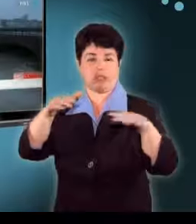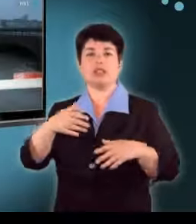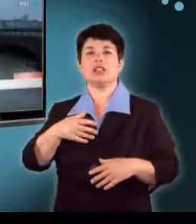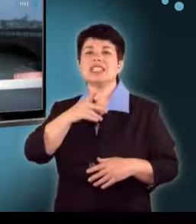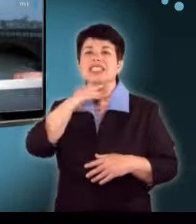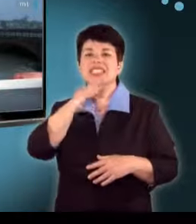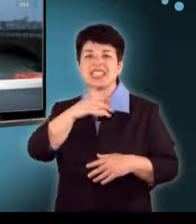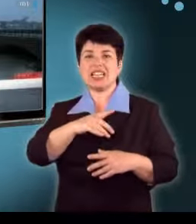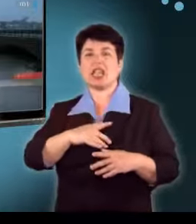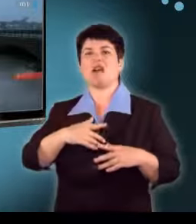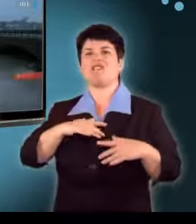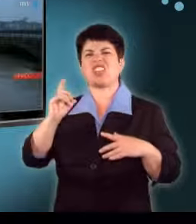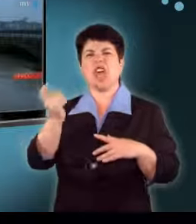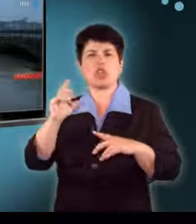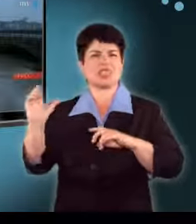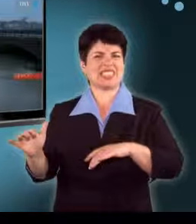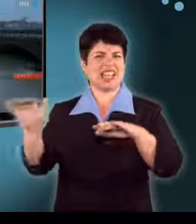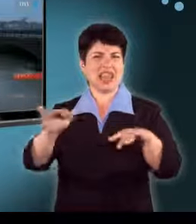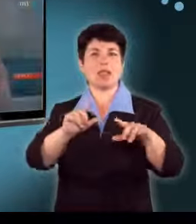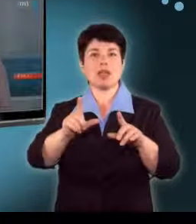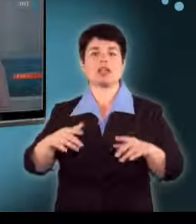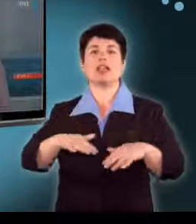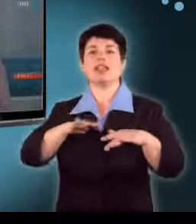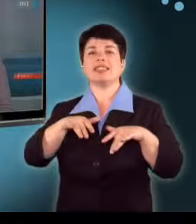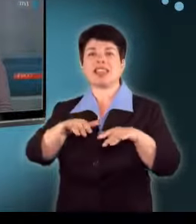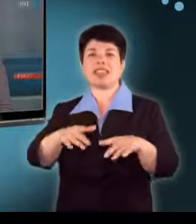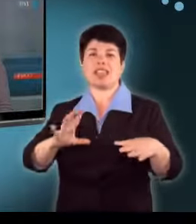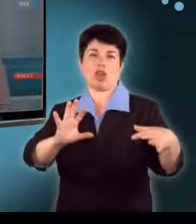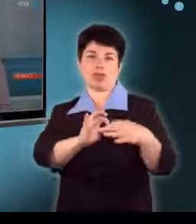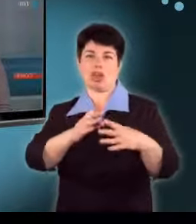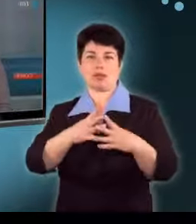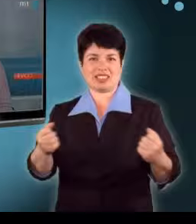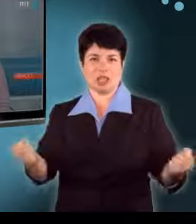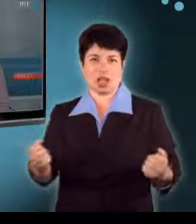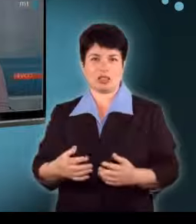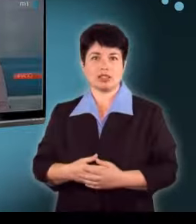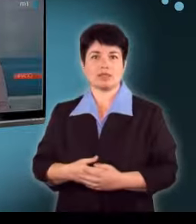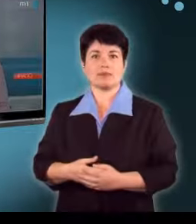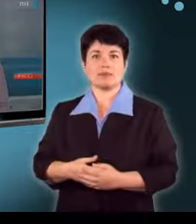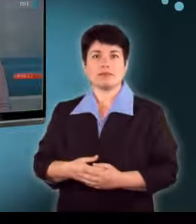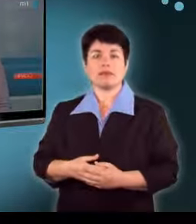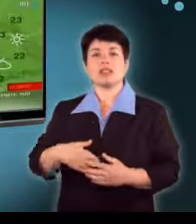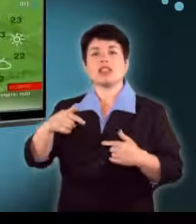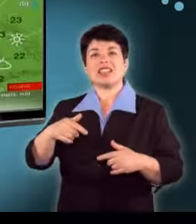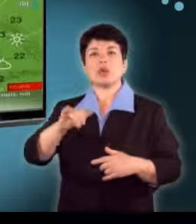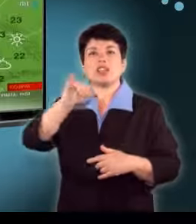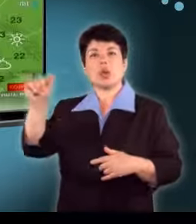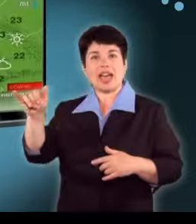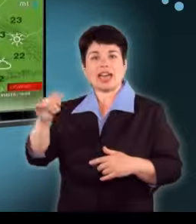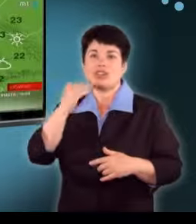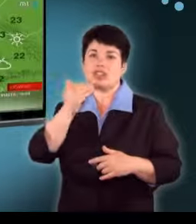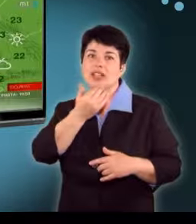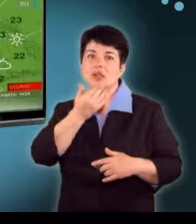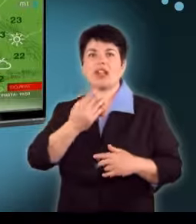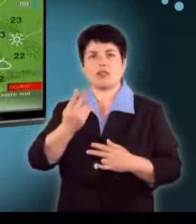tengeri összeköttetés megszakadt a szigettel. Végül az itthoni időjárásról délután, főleg nyugaton már többfelé lesz